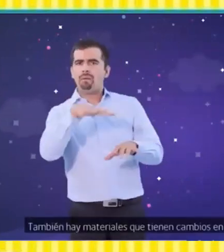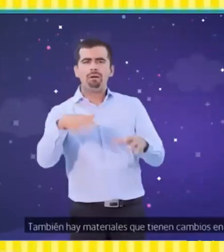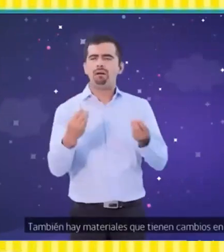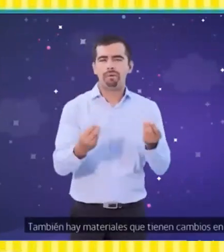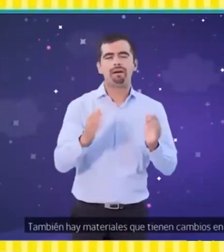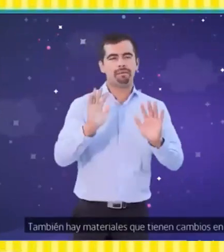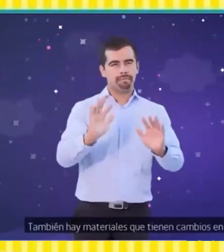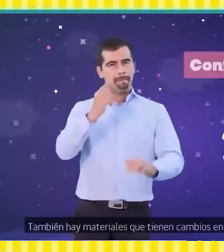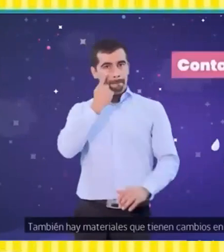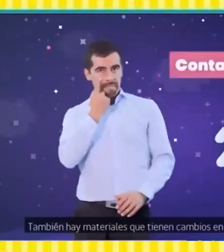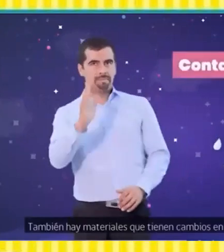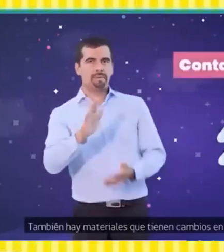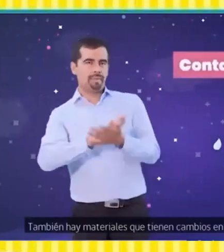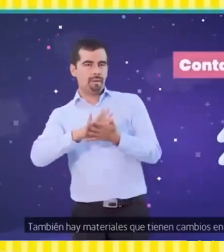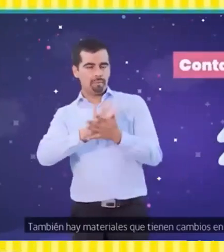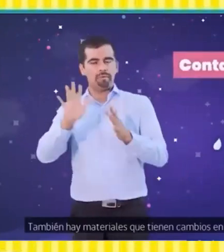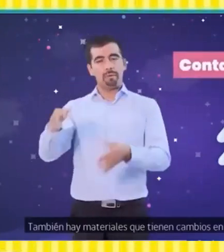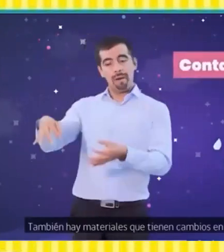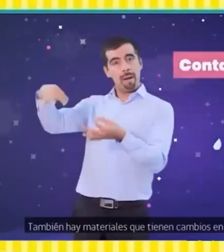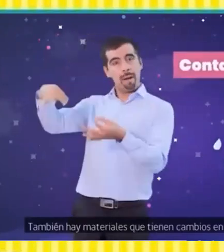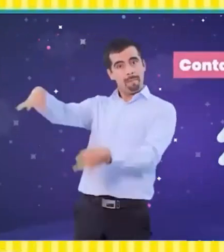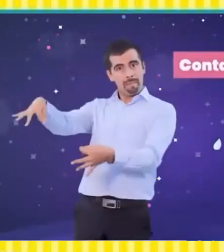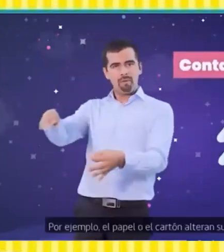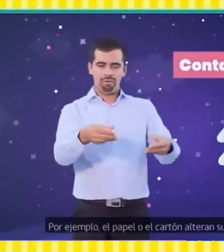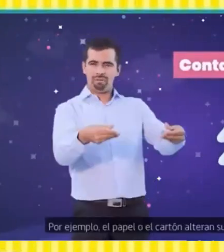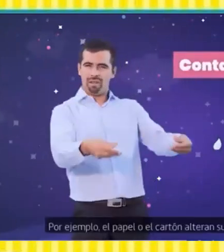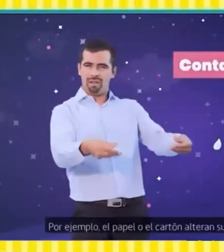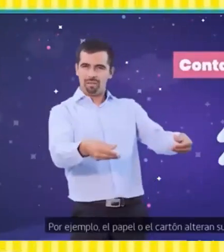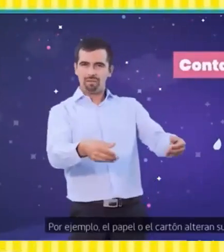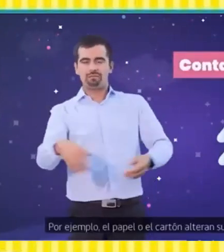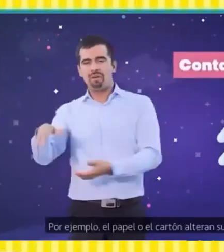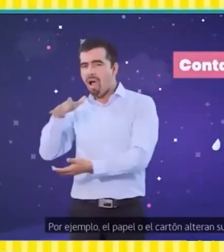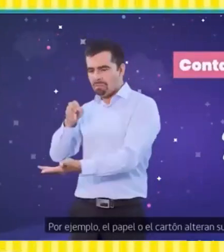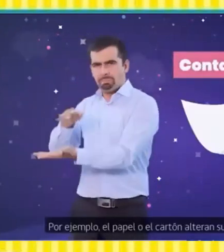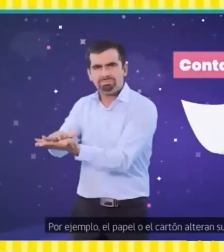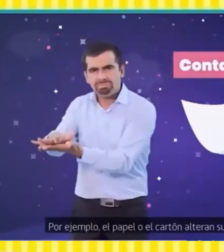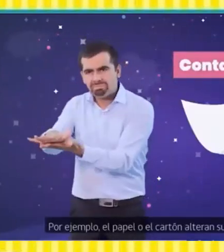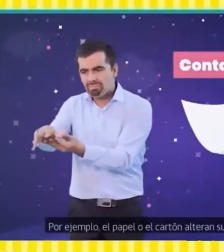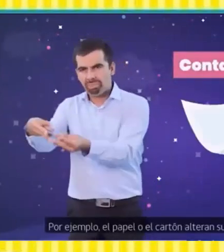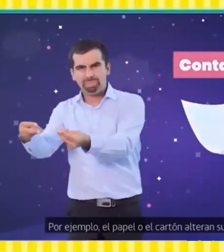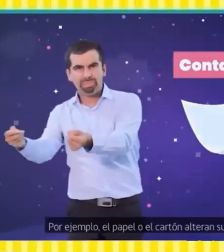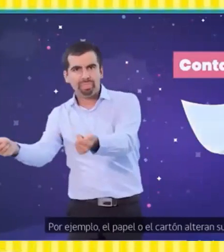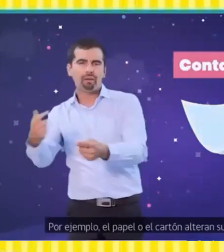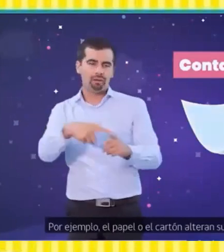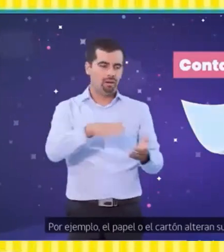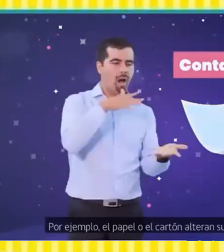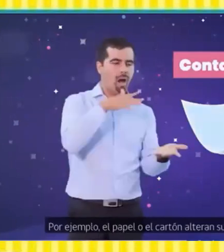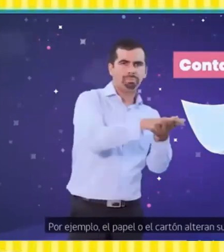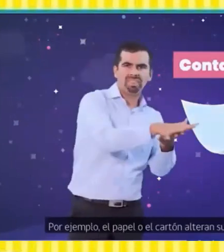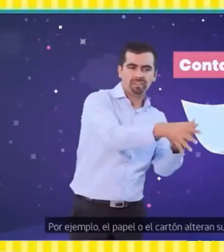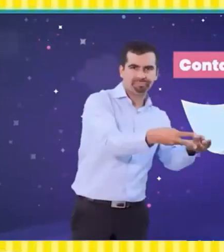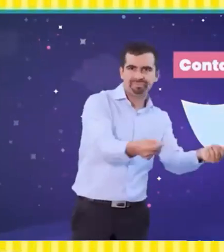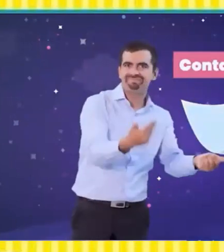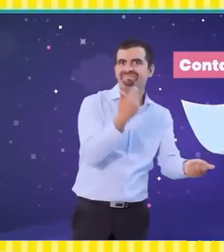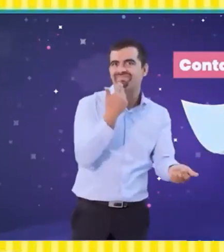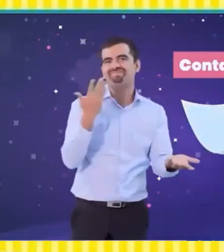También hay materiales que tienen cambios en contacto con el agua. Por ejemplo, el papel o el cartón alteran su forma y calidad.